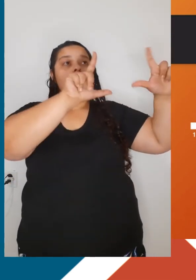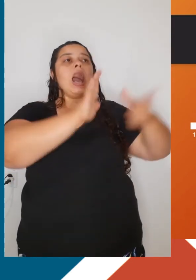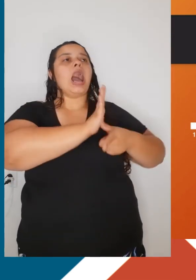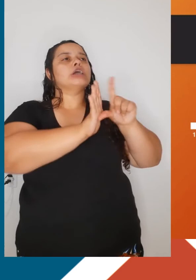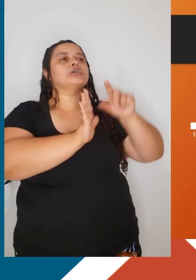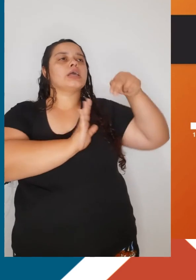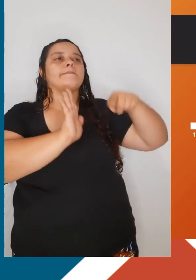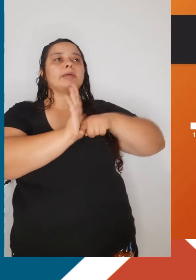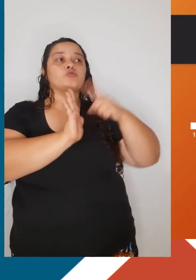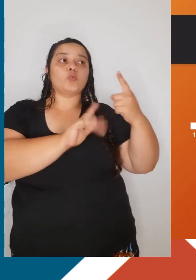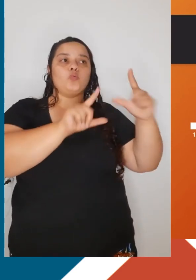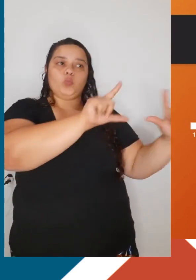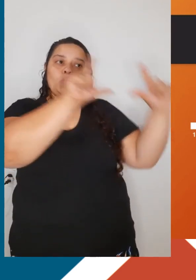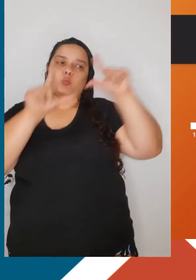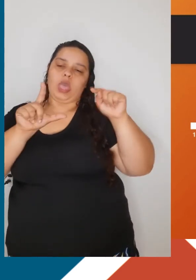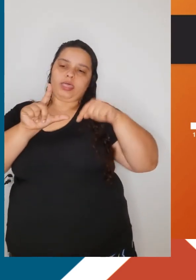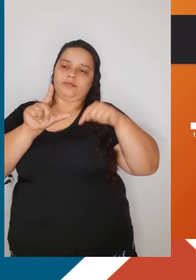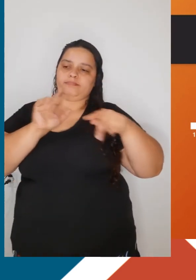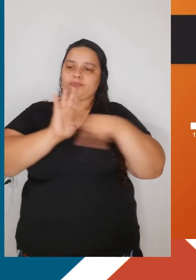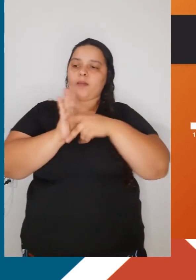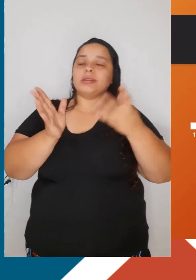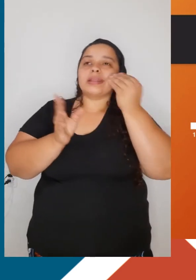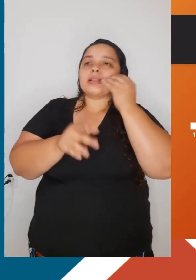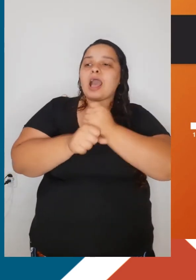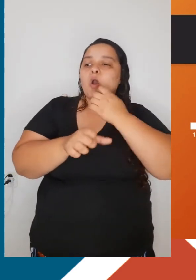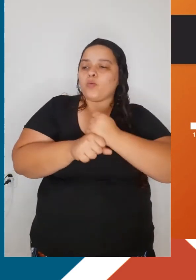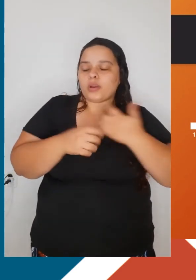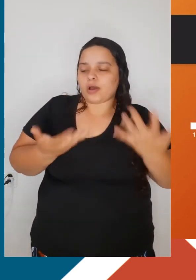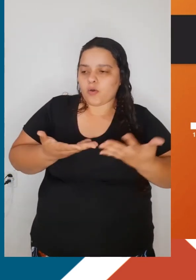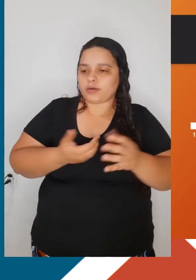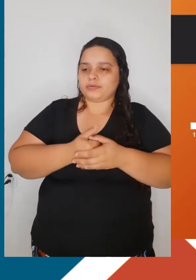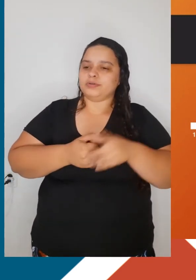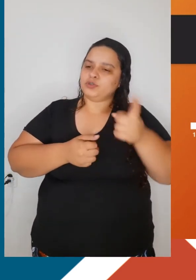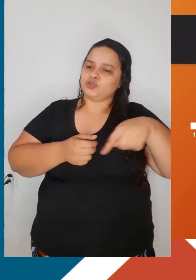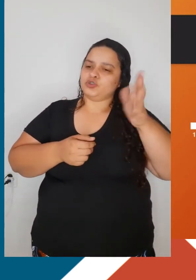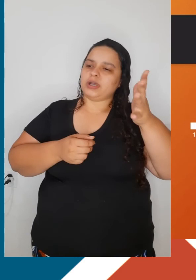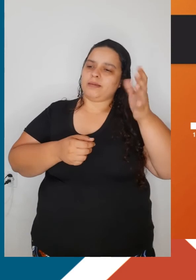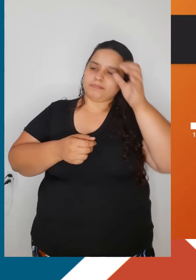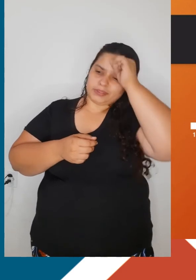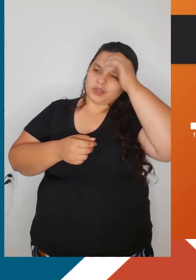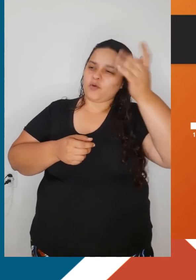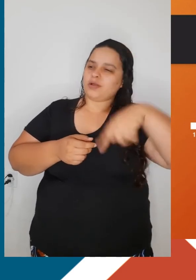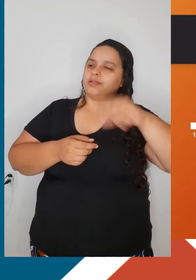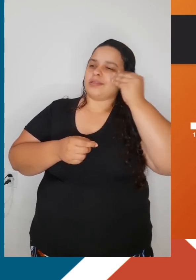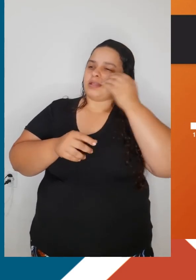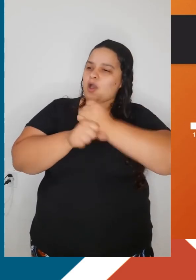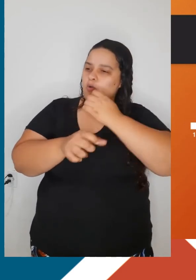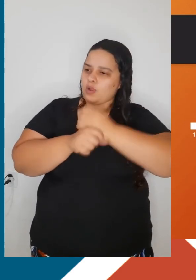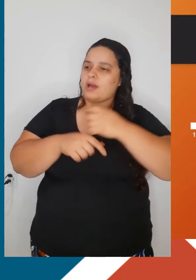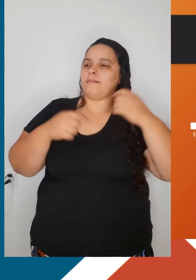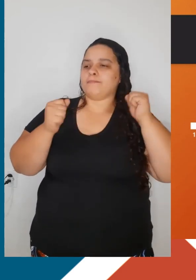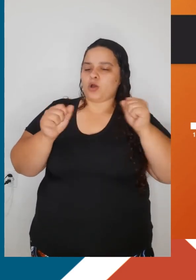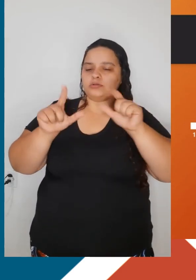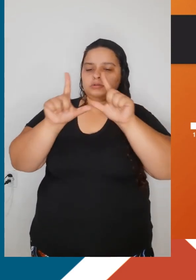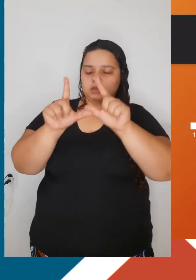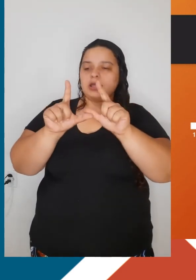tentar descobrir essas áreas para assim calcular essa diferença que se pede. Vocês já aprenderam que para calcular a área de um quadrado, podemos